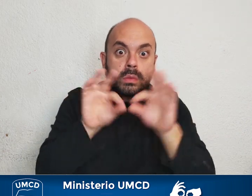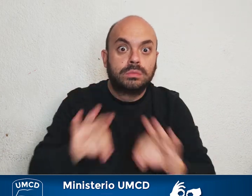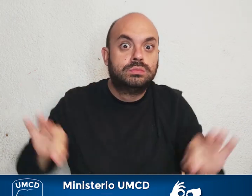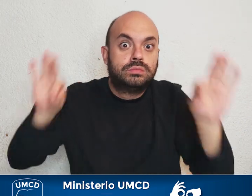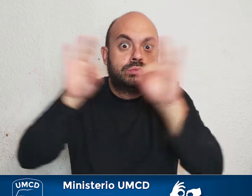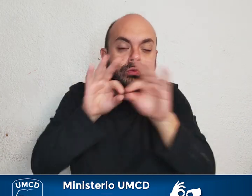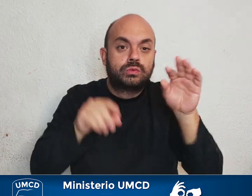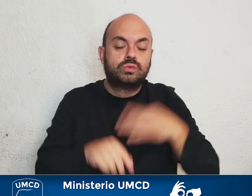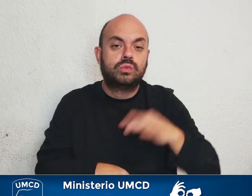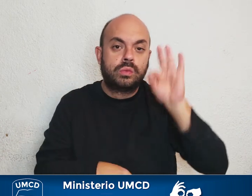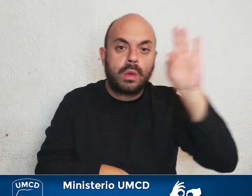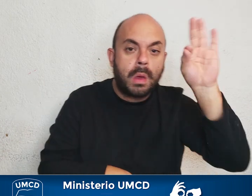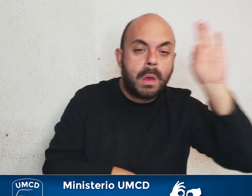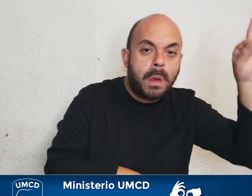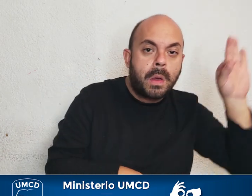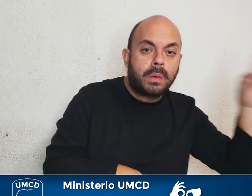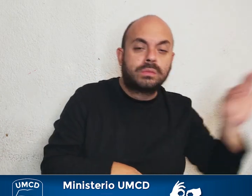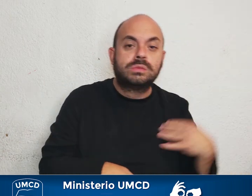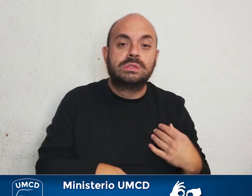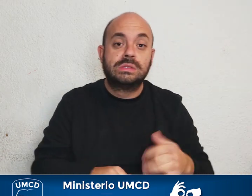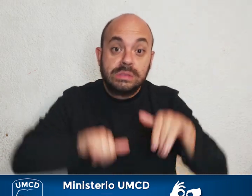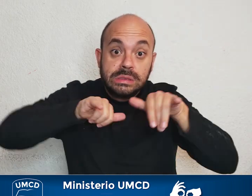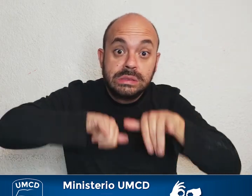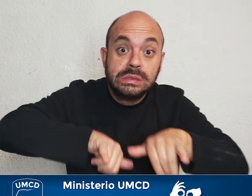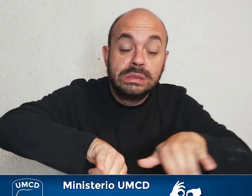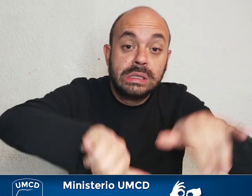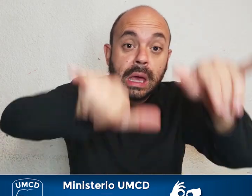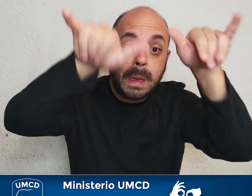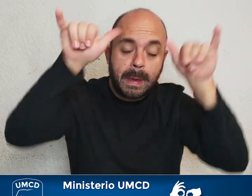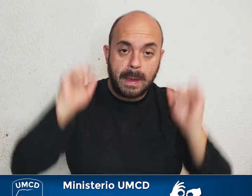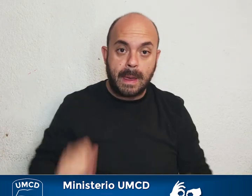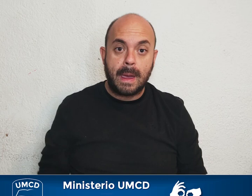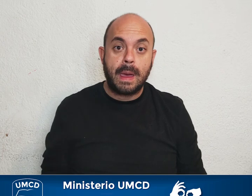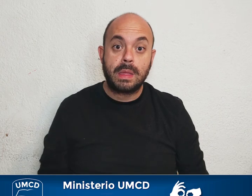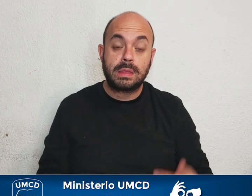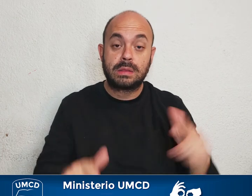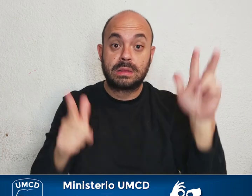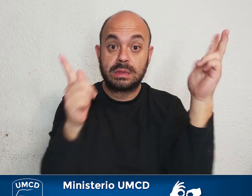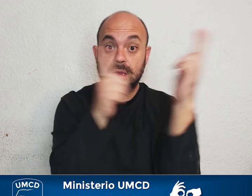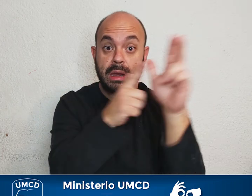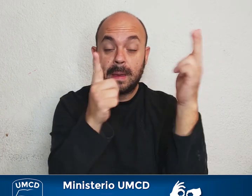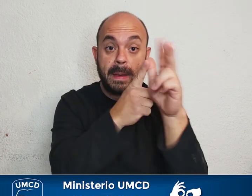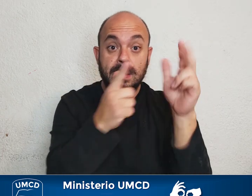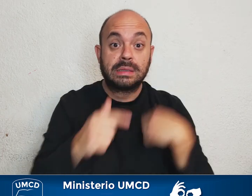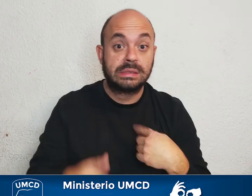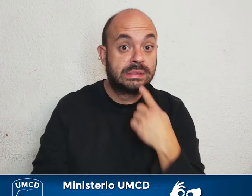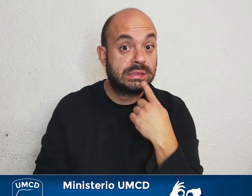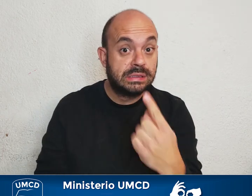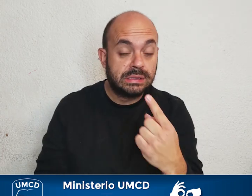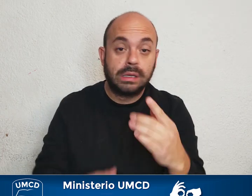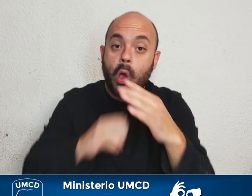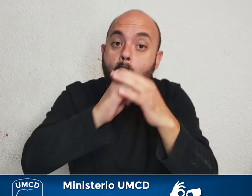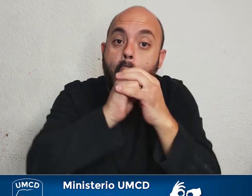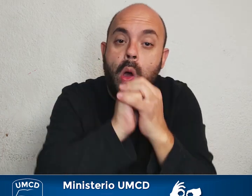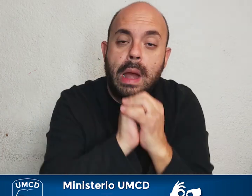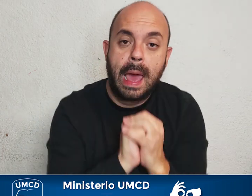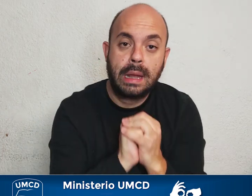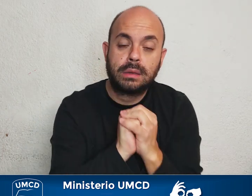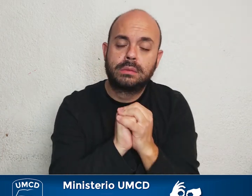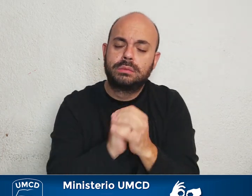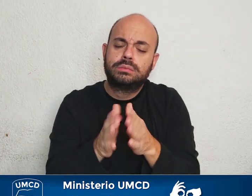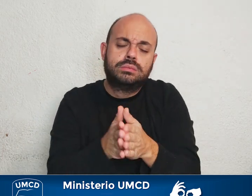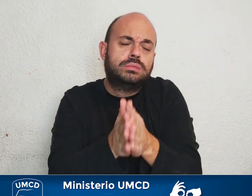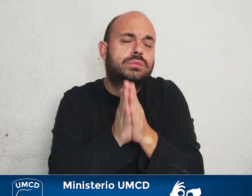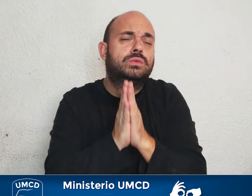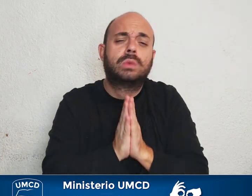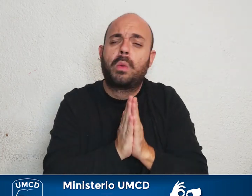y cuidándonos, porque el Señor puede venir en cualquier momento. Y la tercera palabra que Él utiliza es orar, porque Él